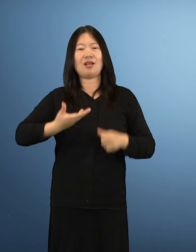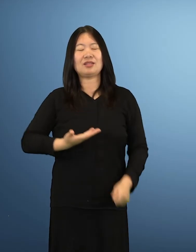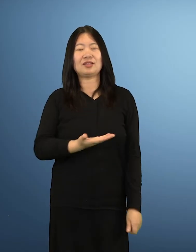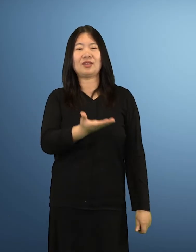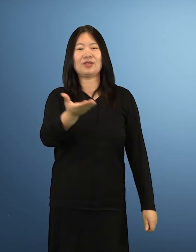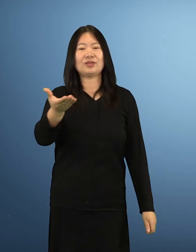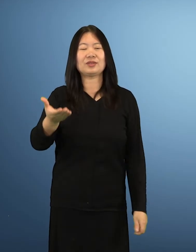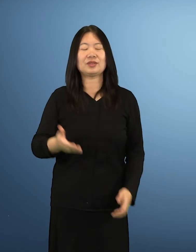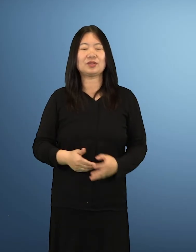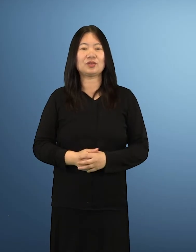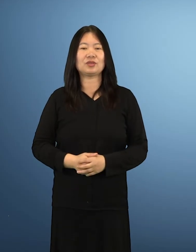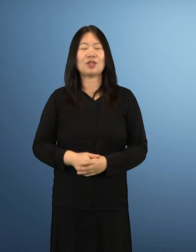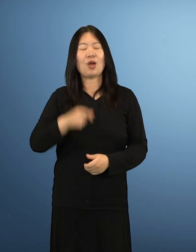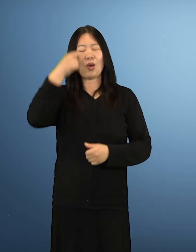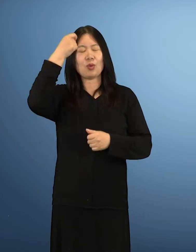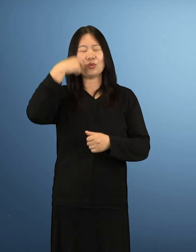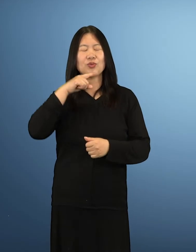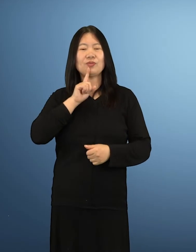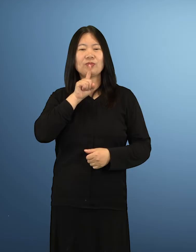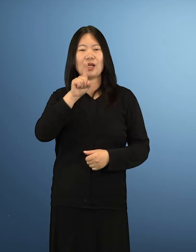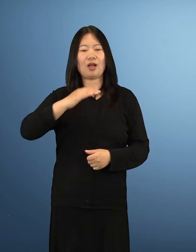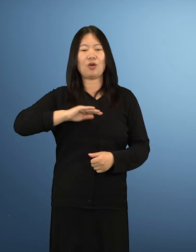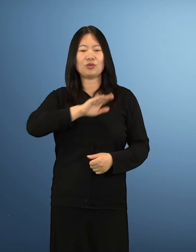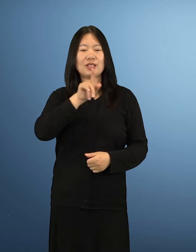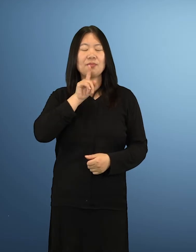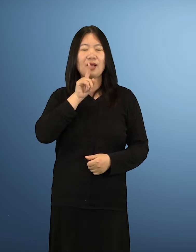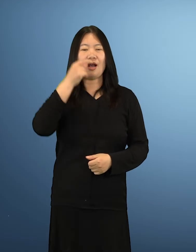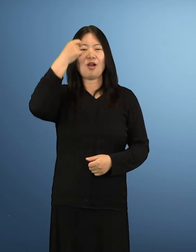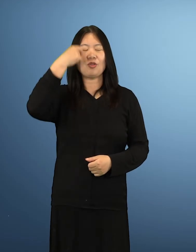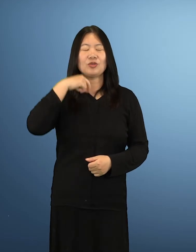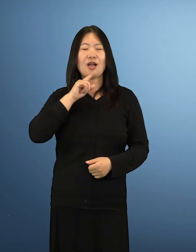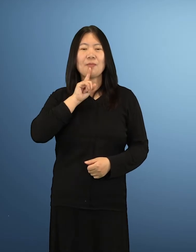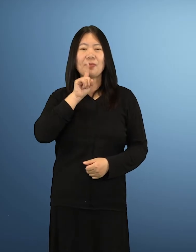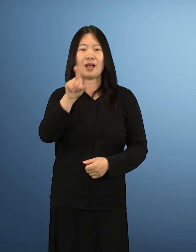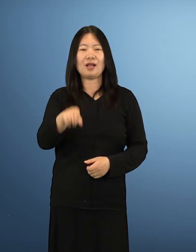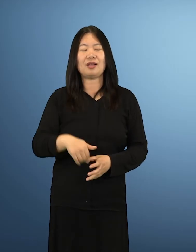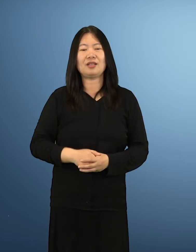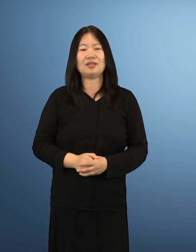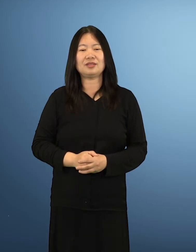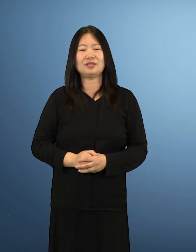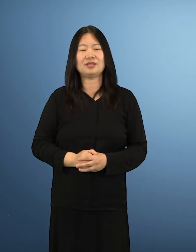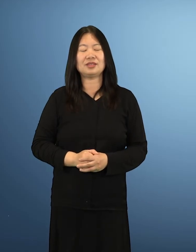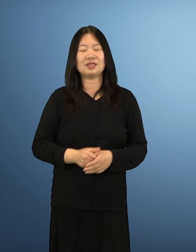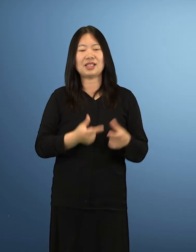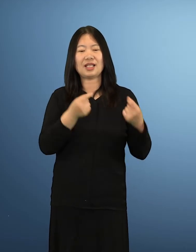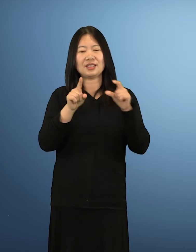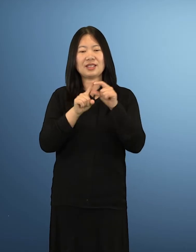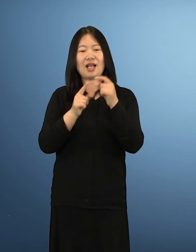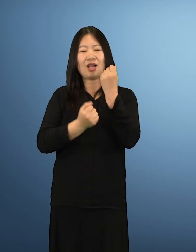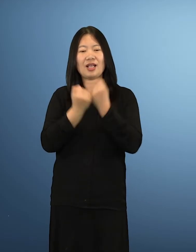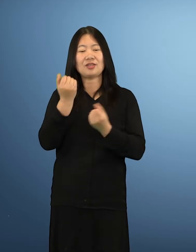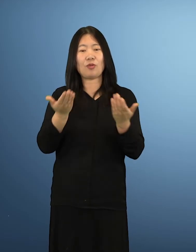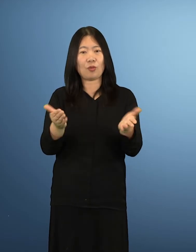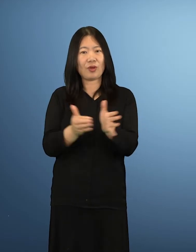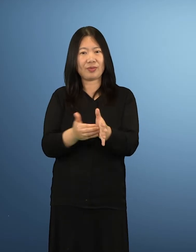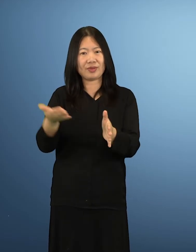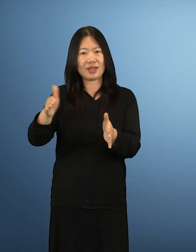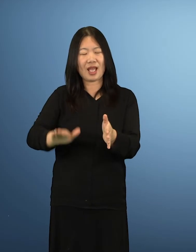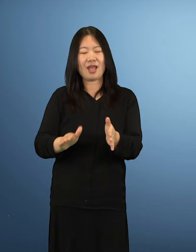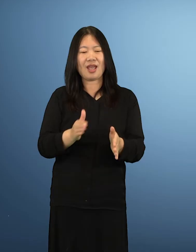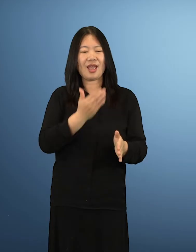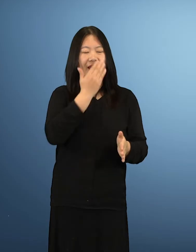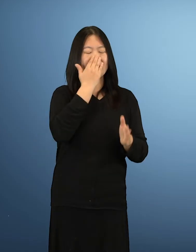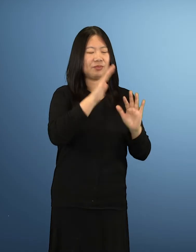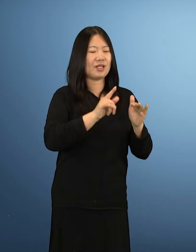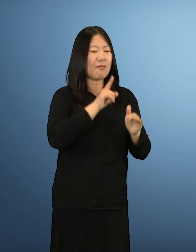너희는 울지어다. 우리말에는 이 울지어다라는 말을 같은 단어로 번역을 했는데 히브리